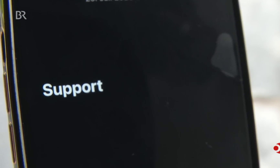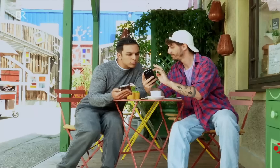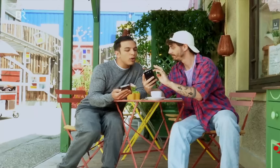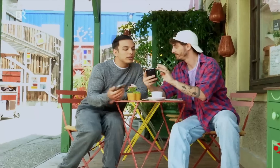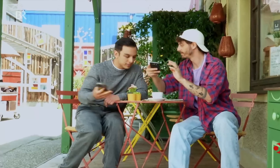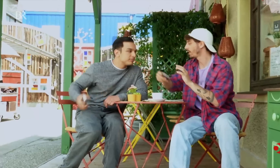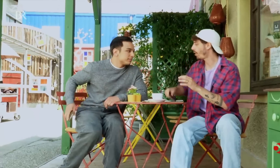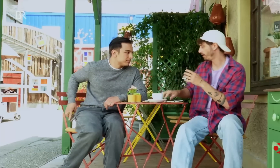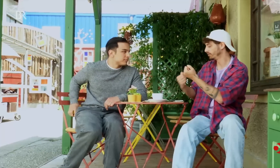Support.